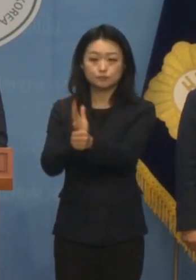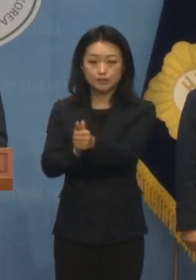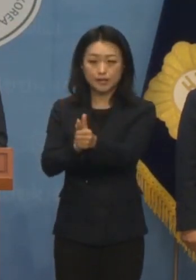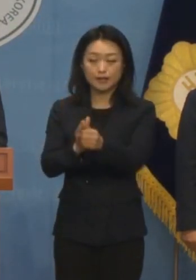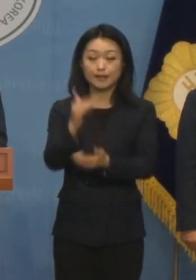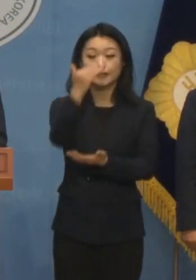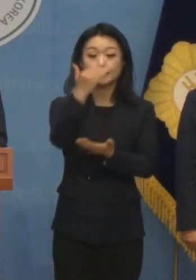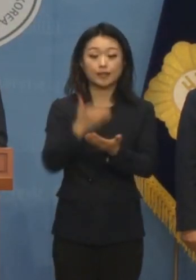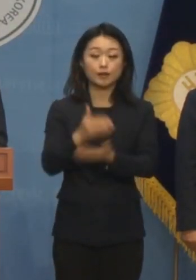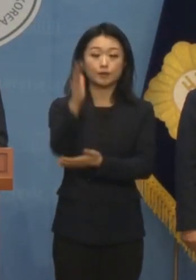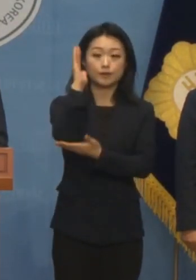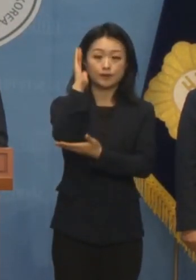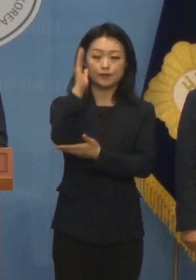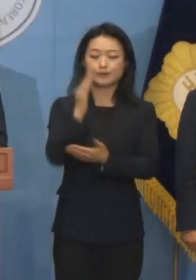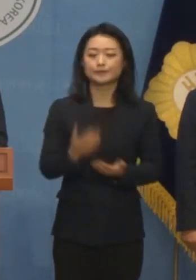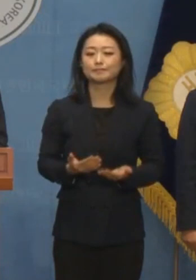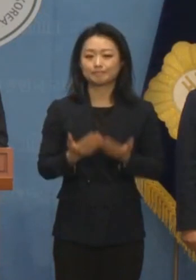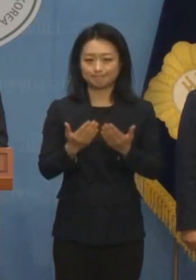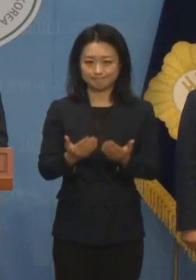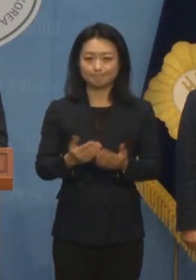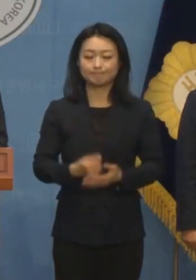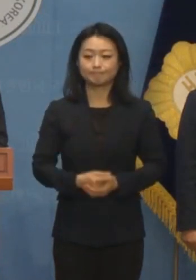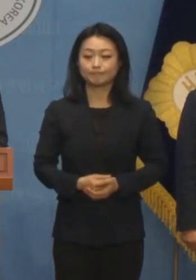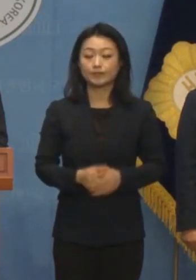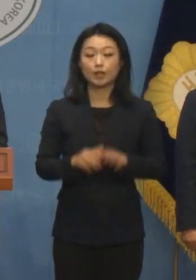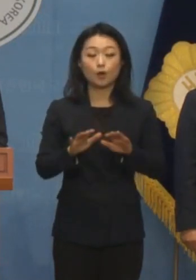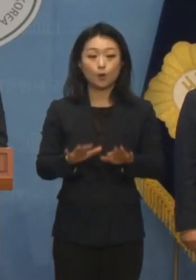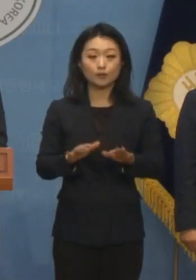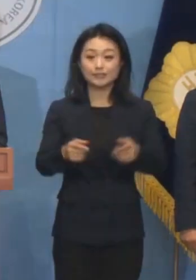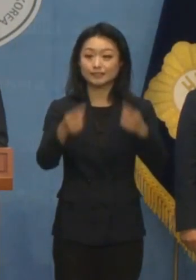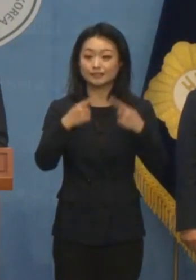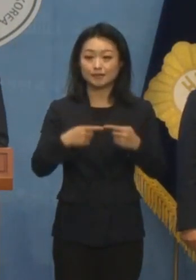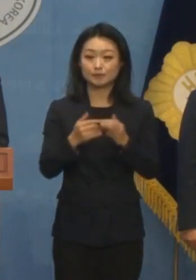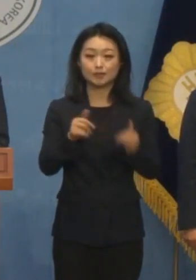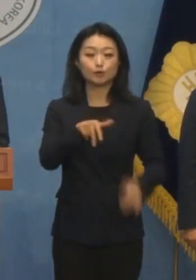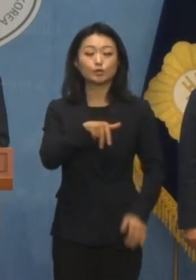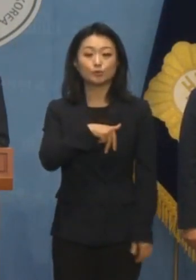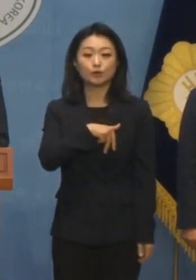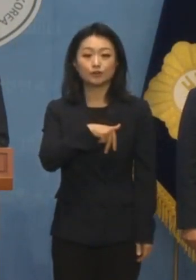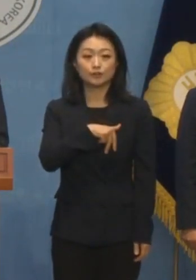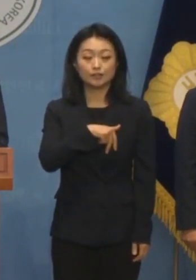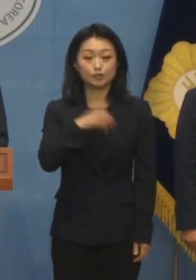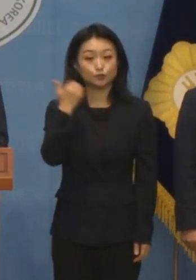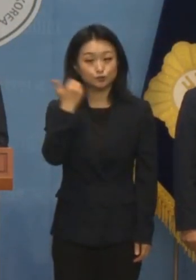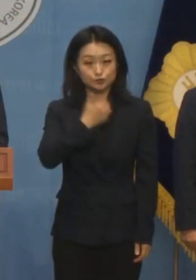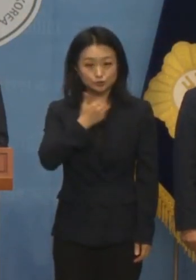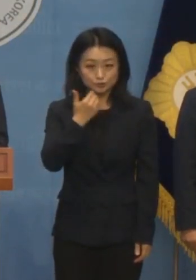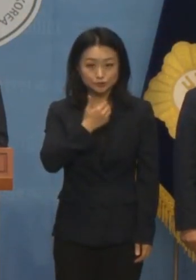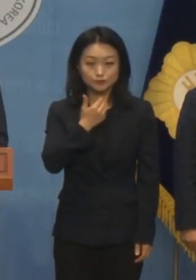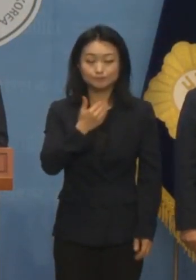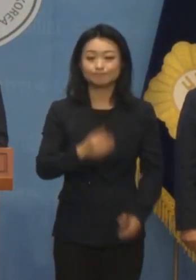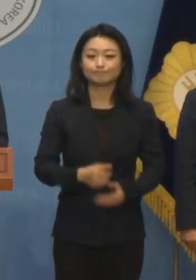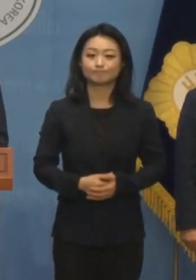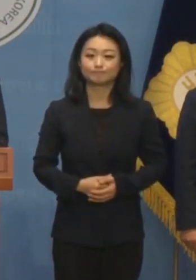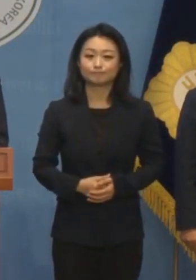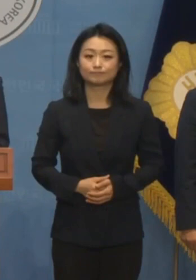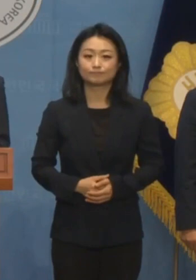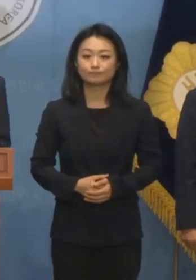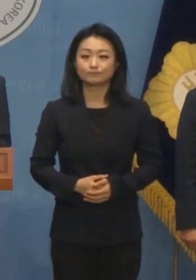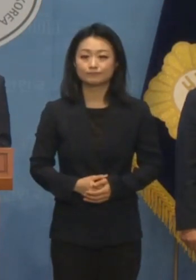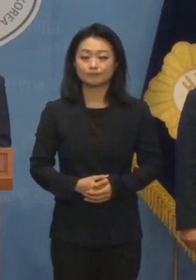준비된 기자회견문을 낭독하겠습니다. 오늘 우선 참석하신 법사위원님들 소개해